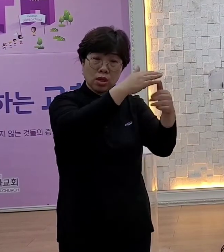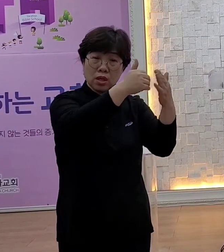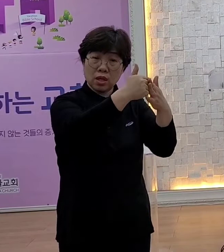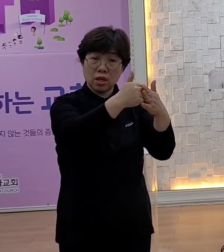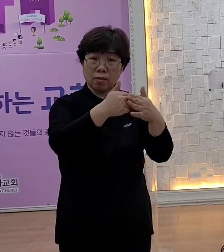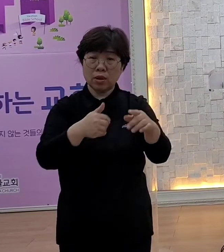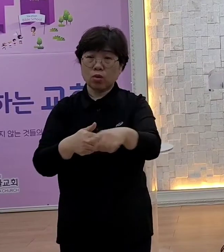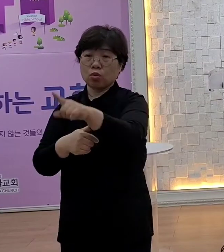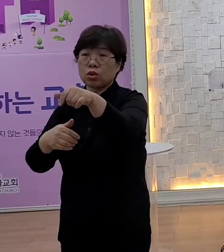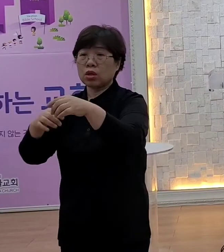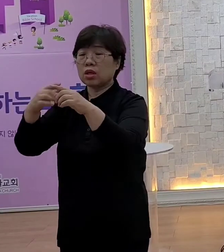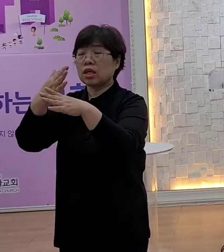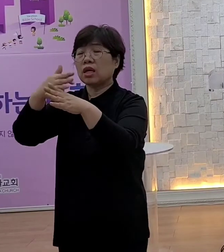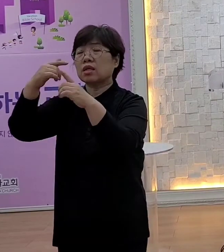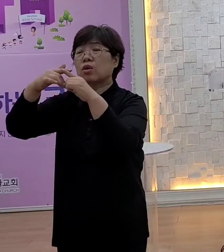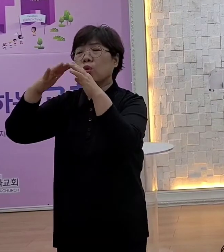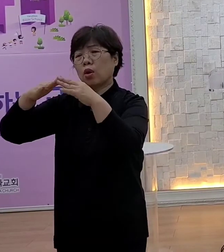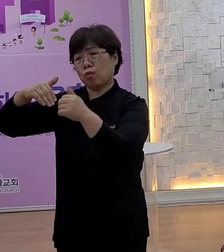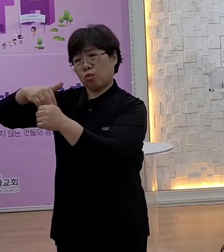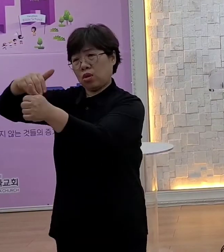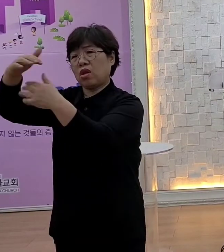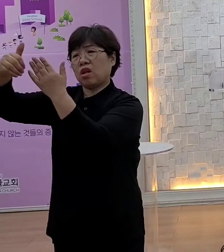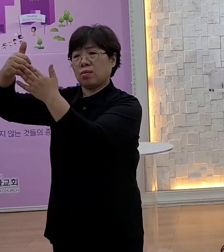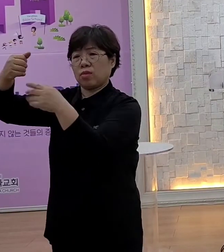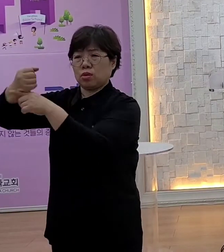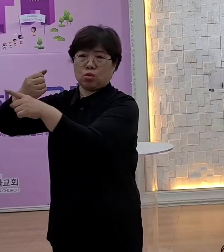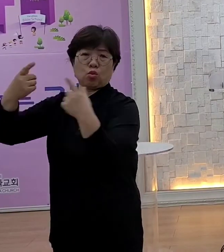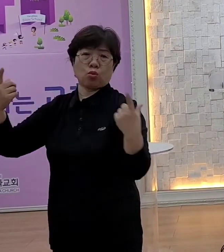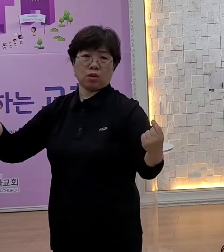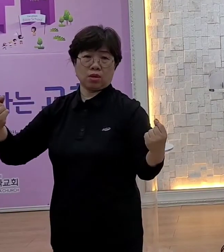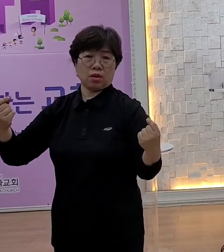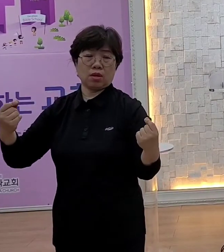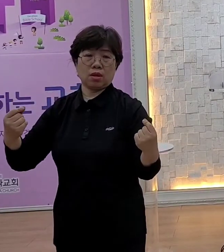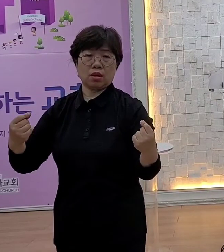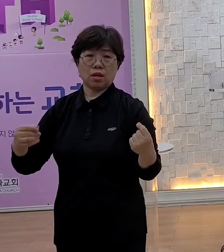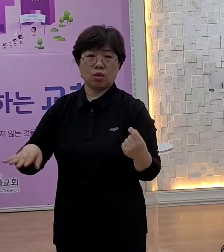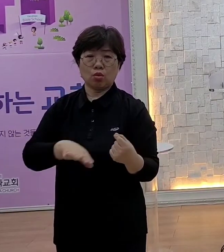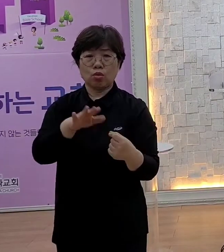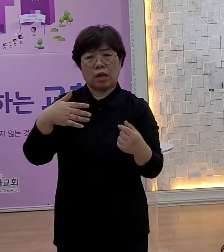아직도 이 땅이 멸망하지 않는 이유. 그리고 우리가 이렇게 부족함에도